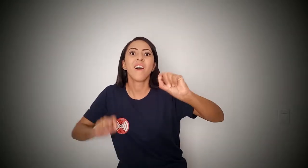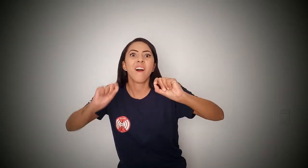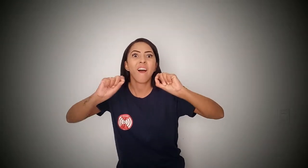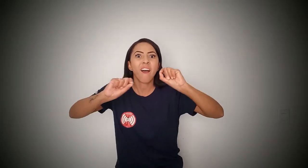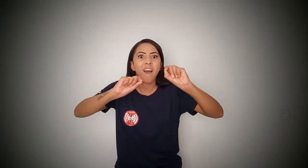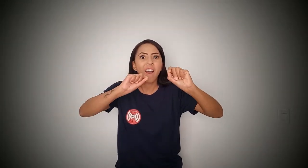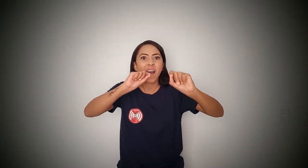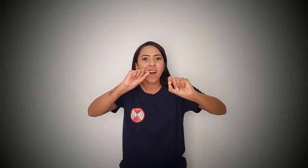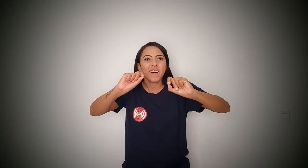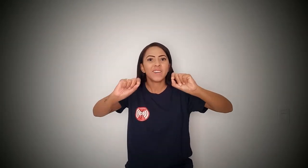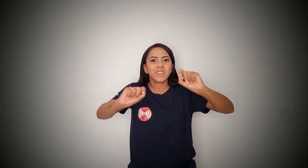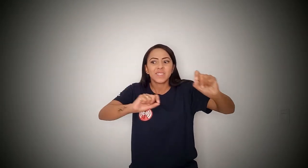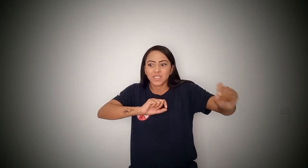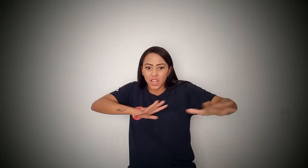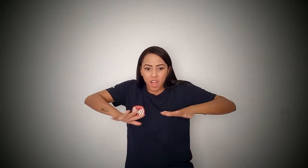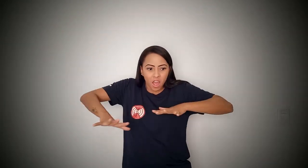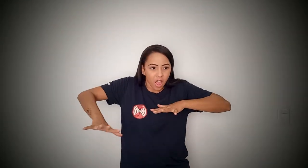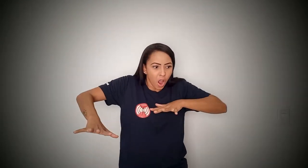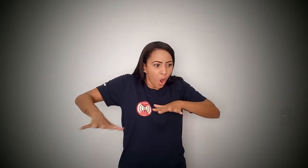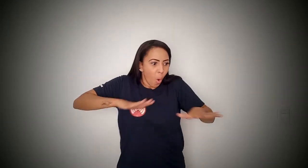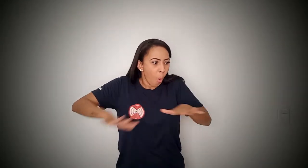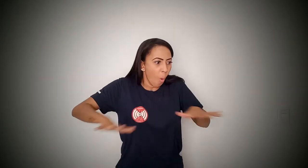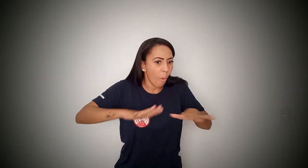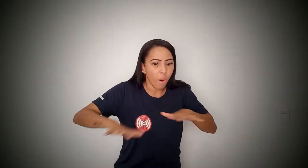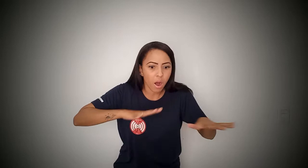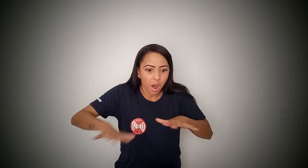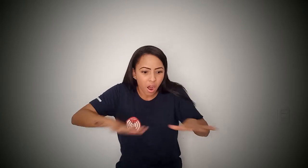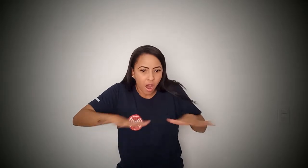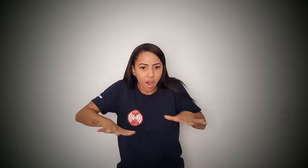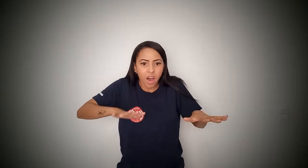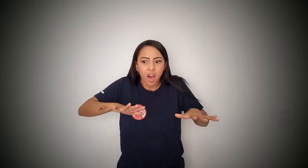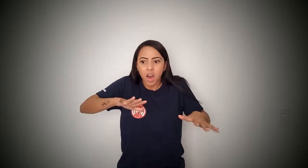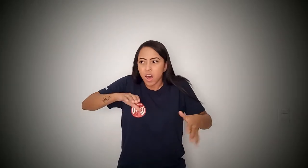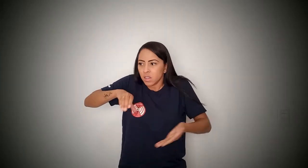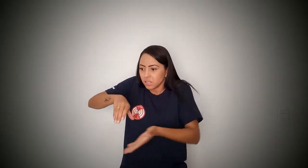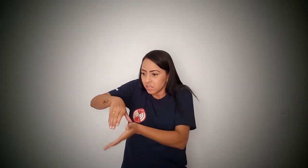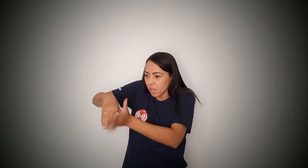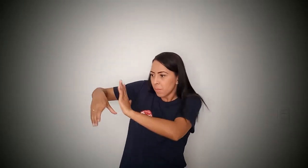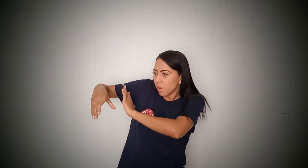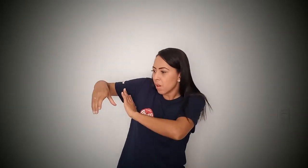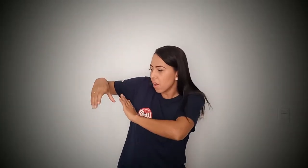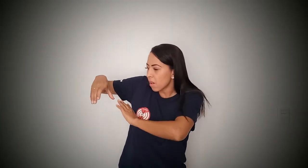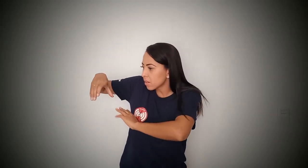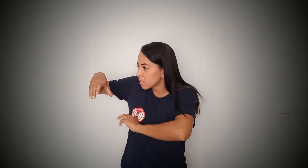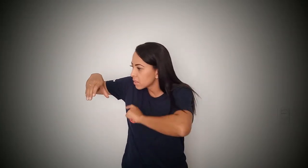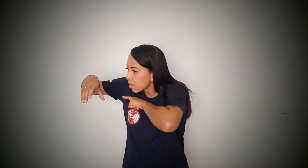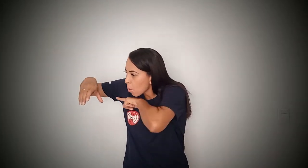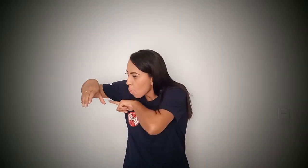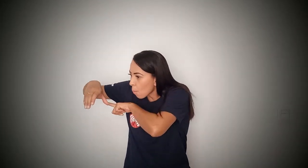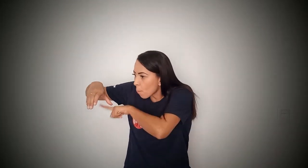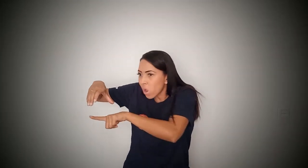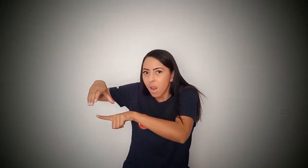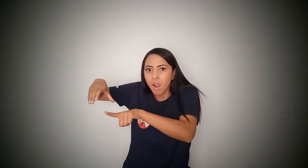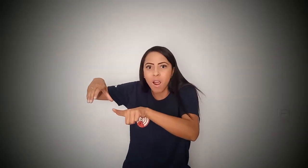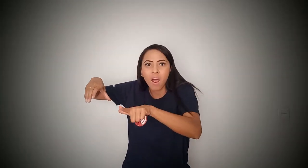foi. A terra estremeceu, o sepulcro se